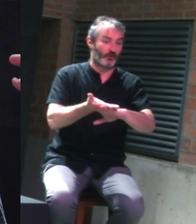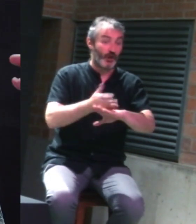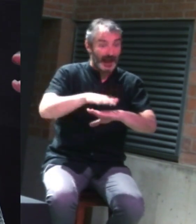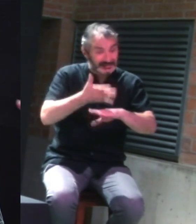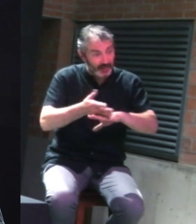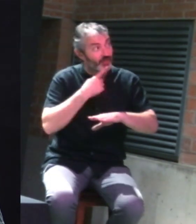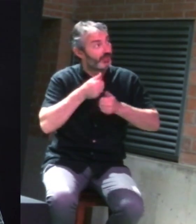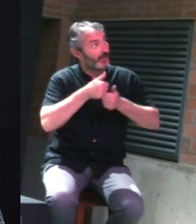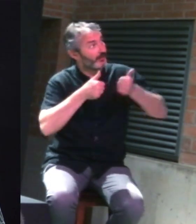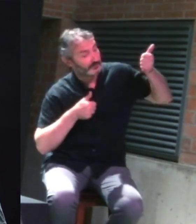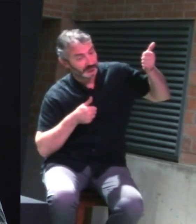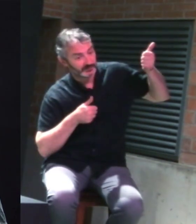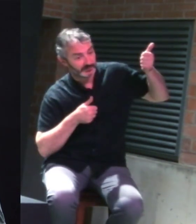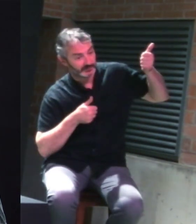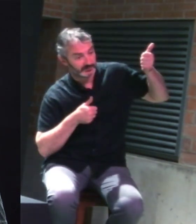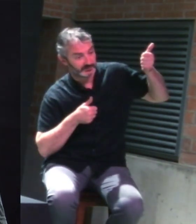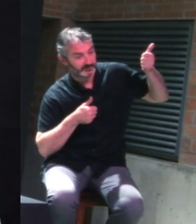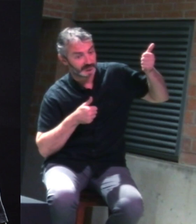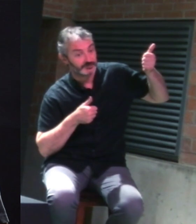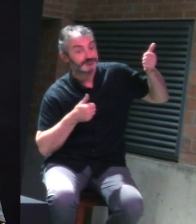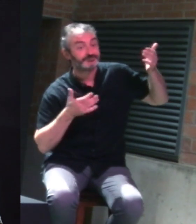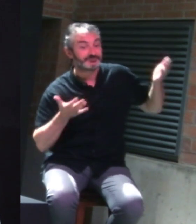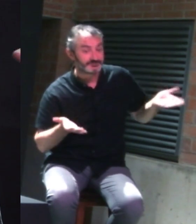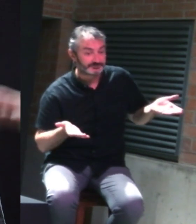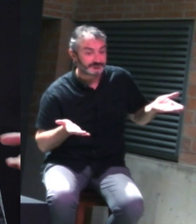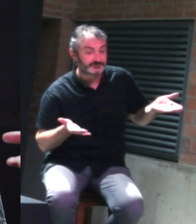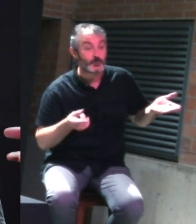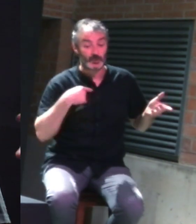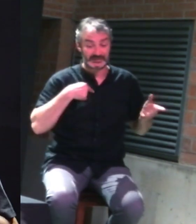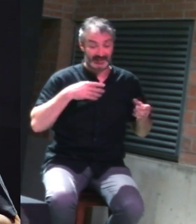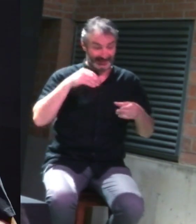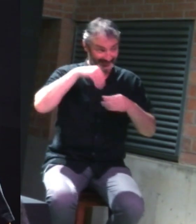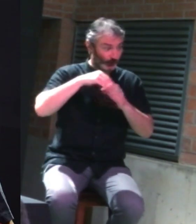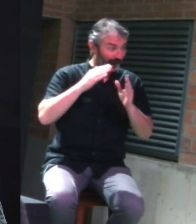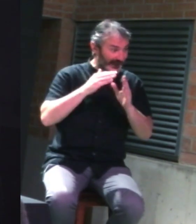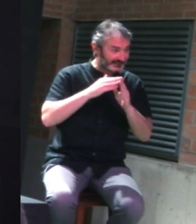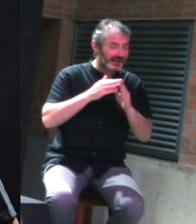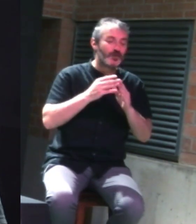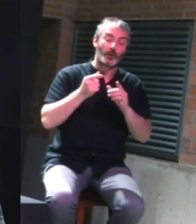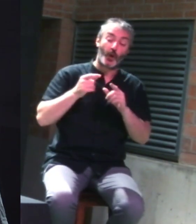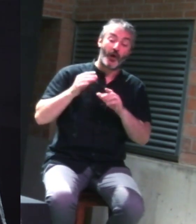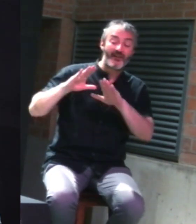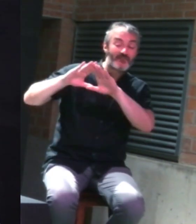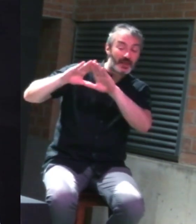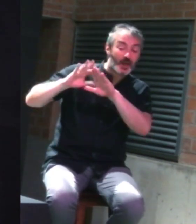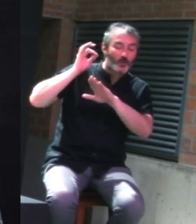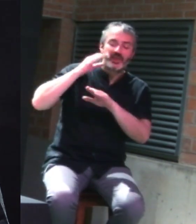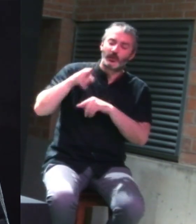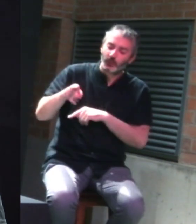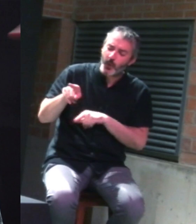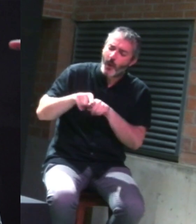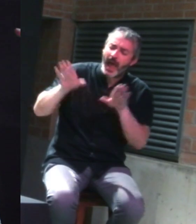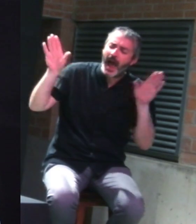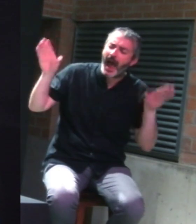del ámbito doméstico, en el cual, dentro de este ámbito doméstico, la feminidad queda definida por esta figura